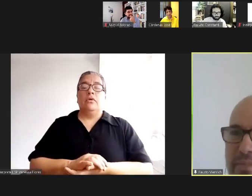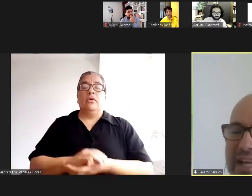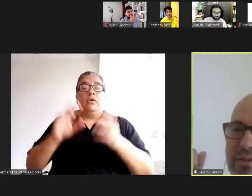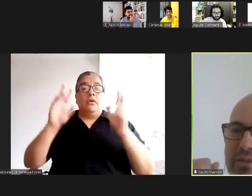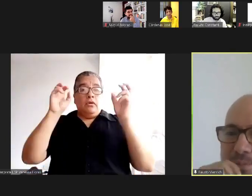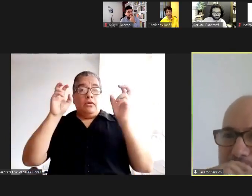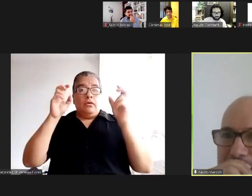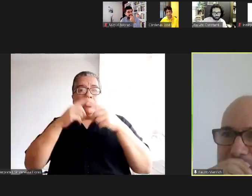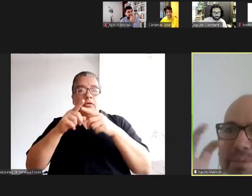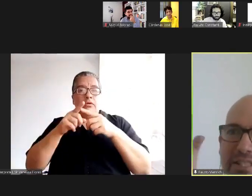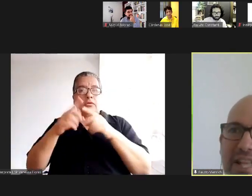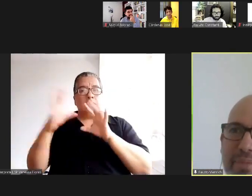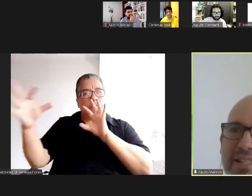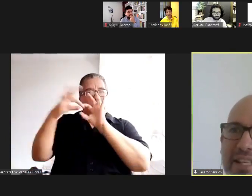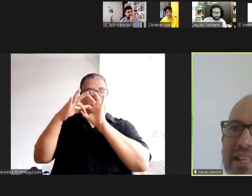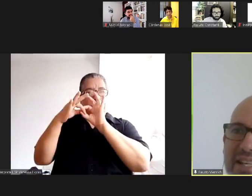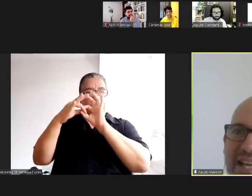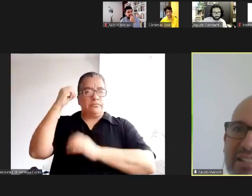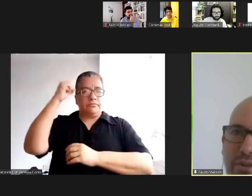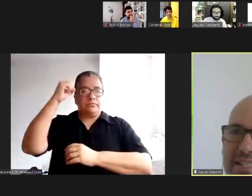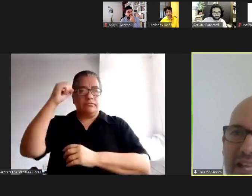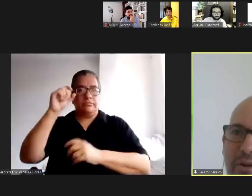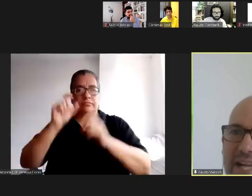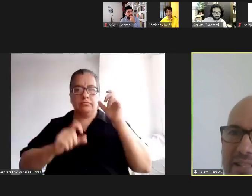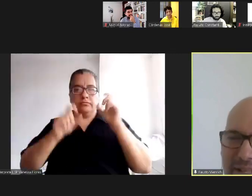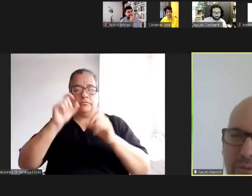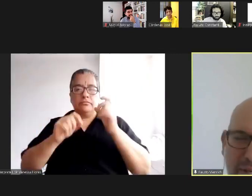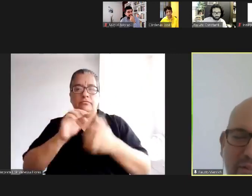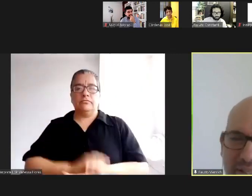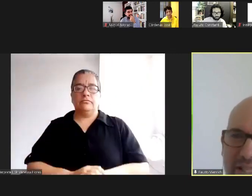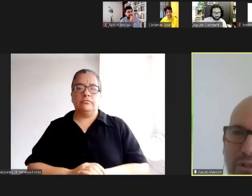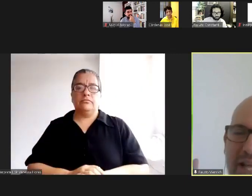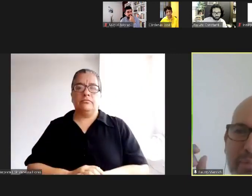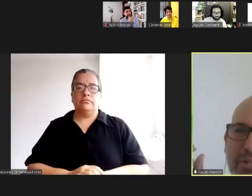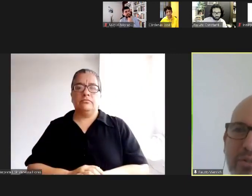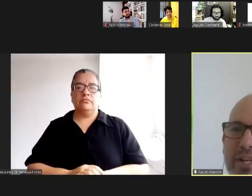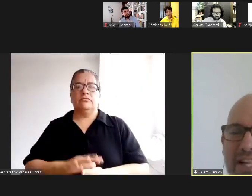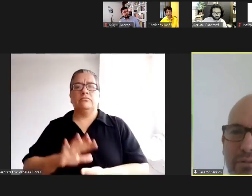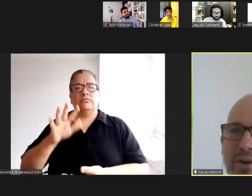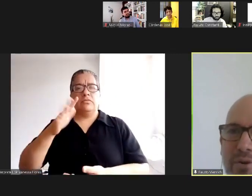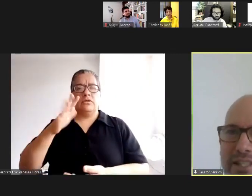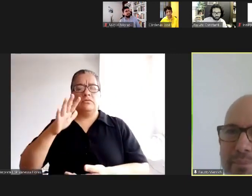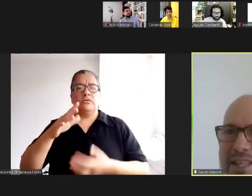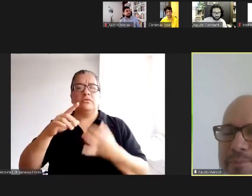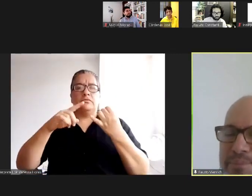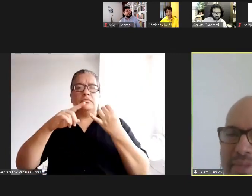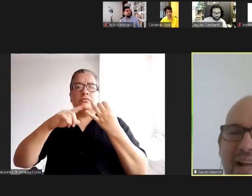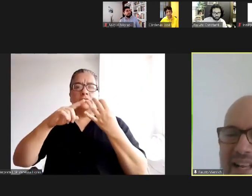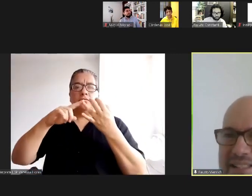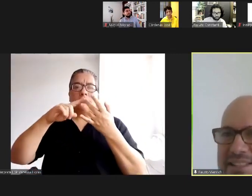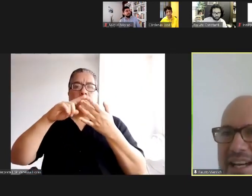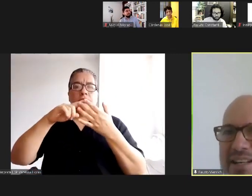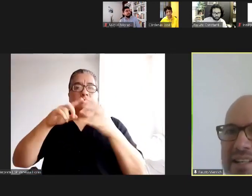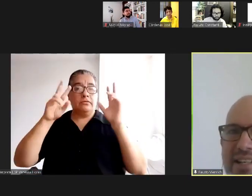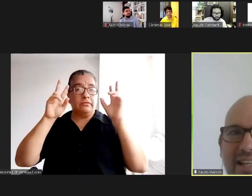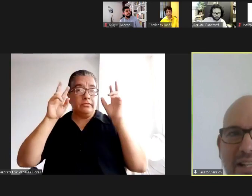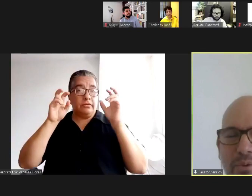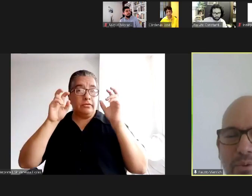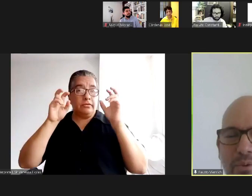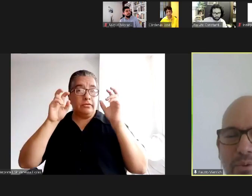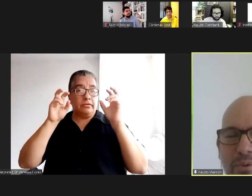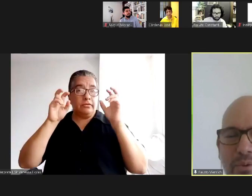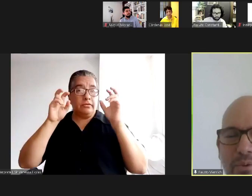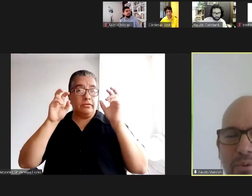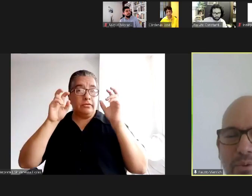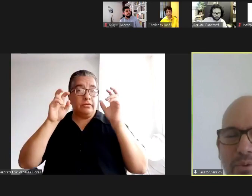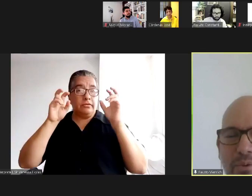derechos humanos, ¿no? Entonces, básicamente han sido catalogadas en más o menos esos ámbitos, ¿no? Relacionados con el tema de a garantizar la